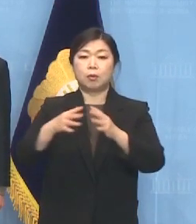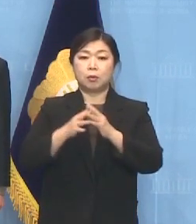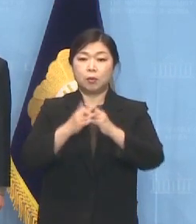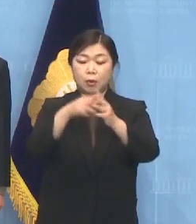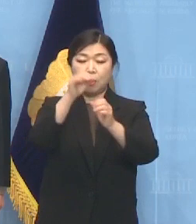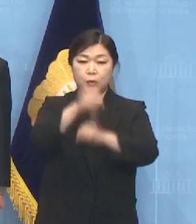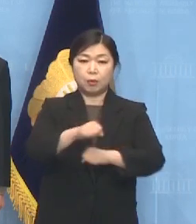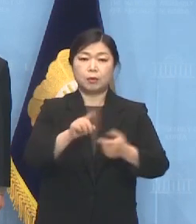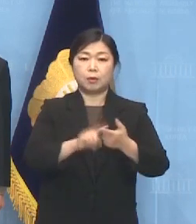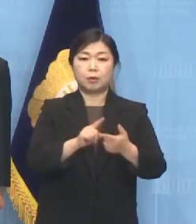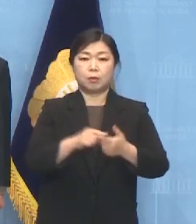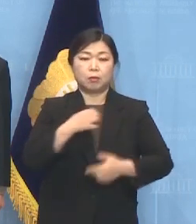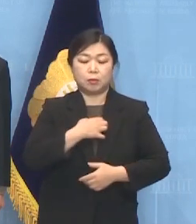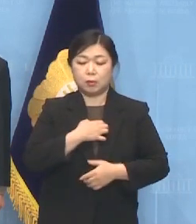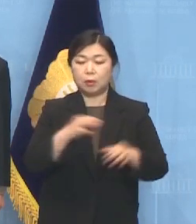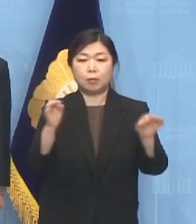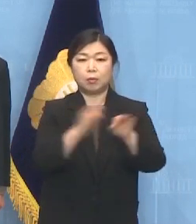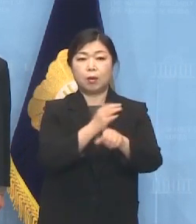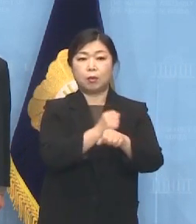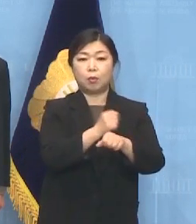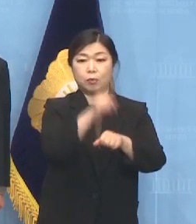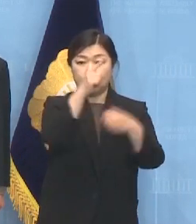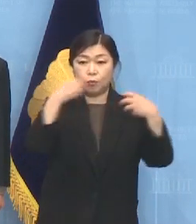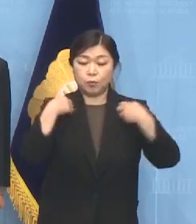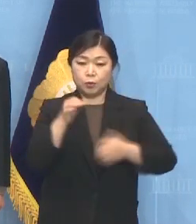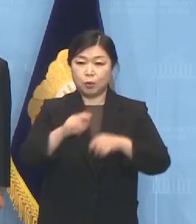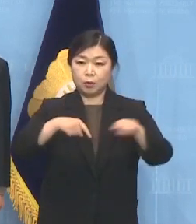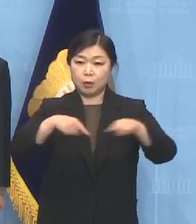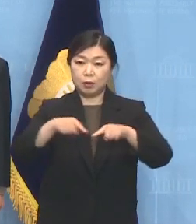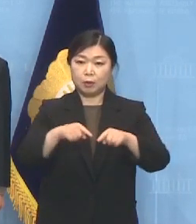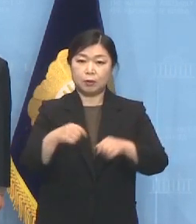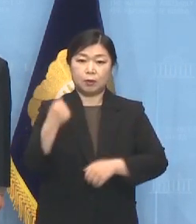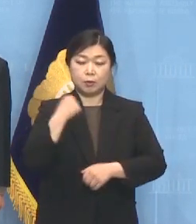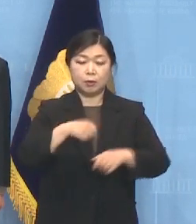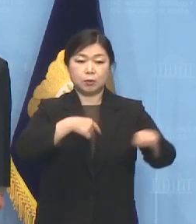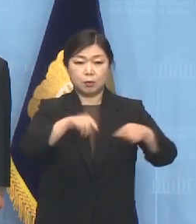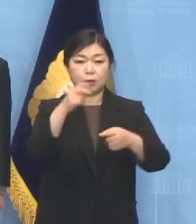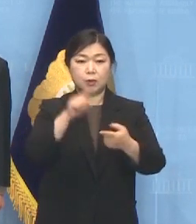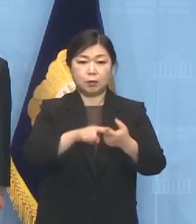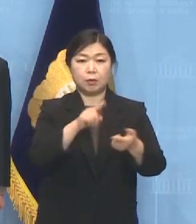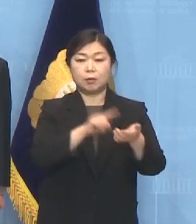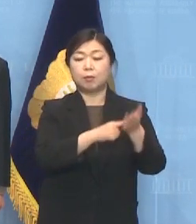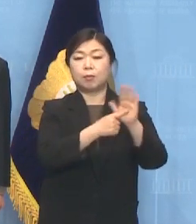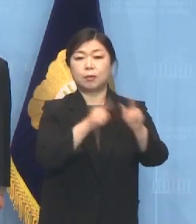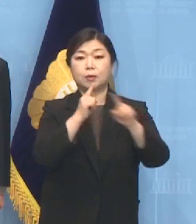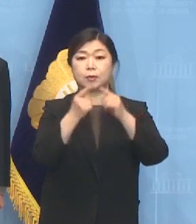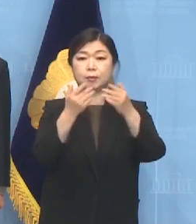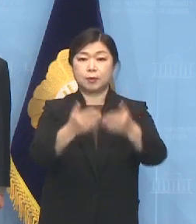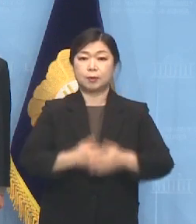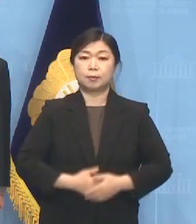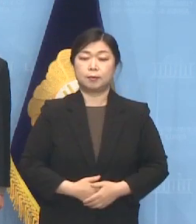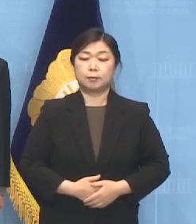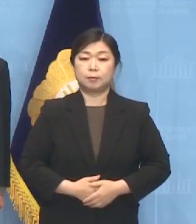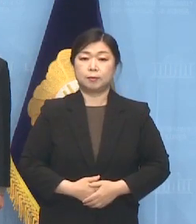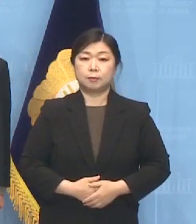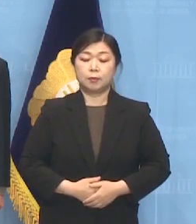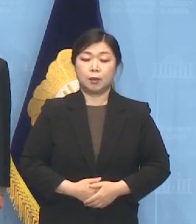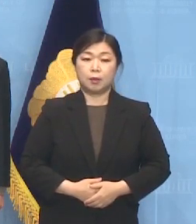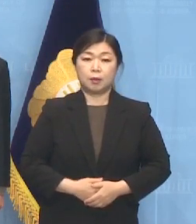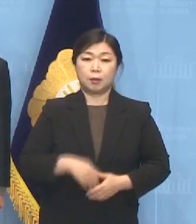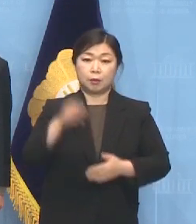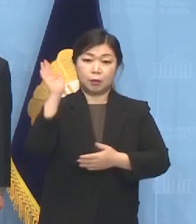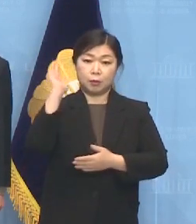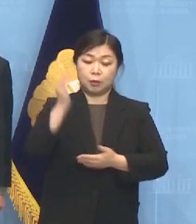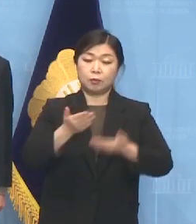우려를 불식하기 고 정부 여당에 흔들림 없는 에너지 서 난 정책 의지를 밝히고자 합니다 회견이 앞서서